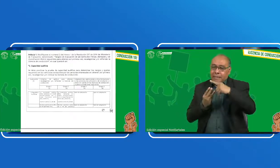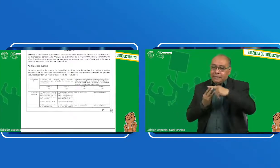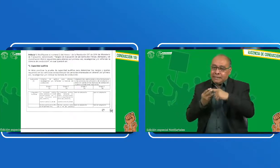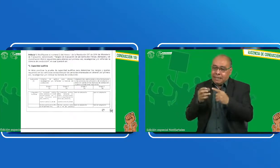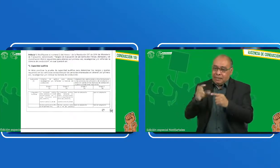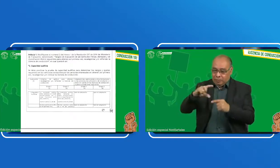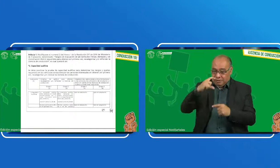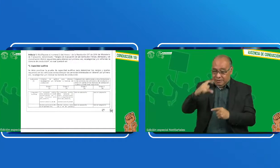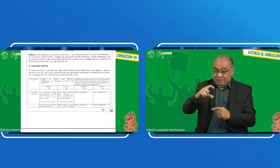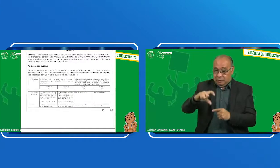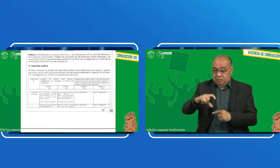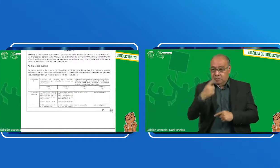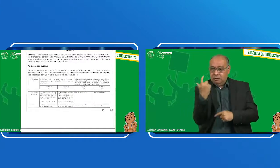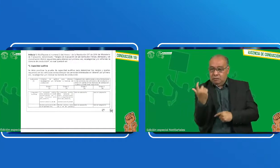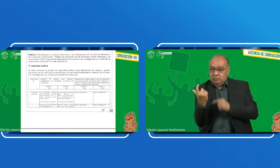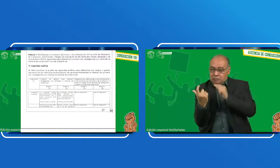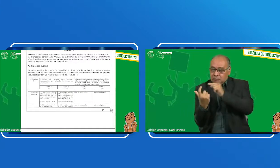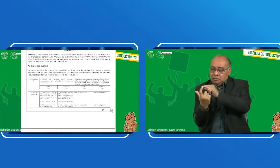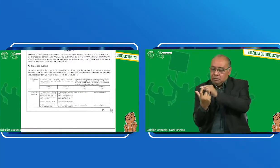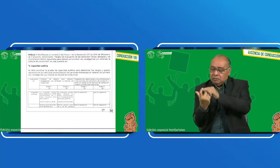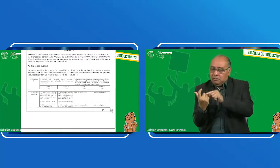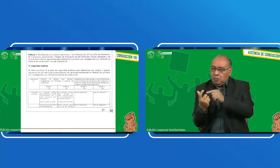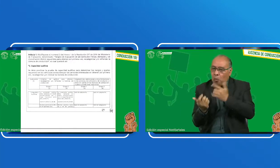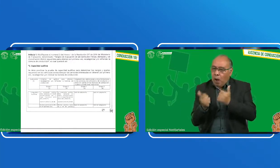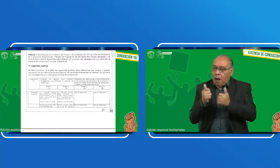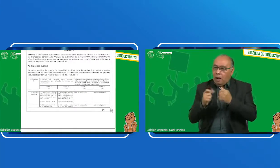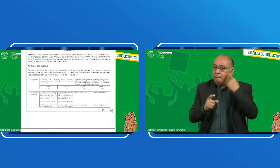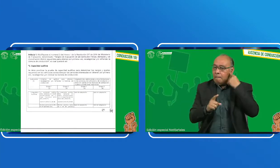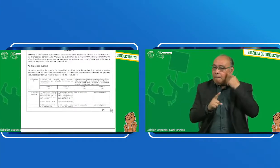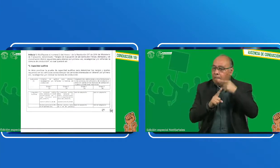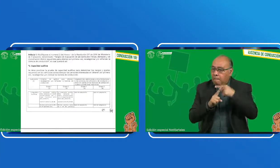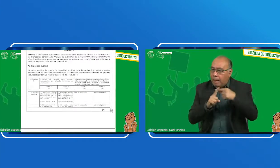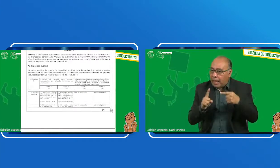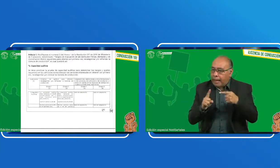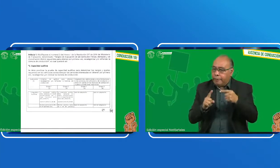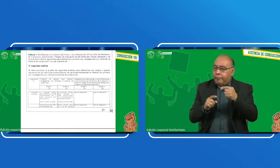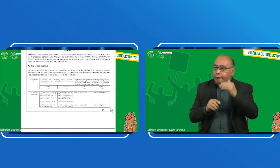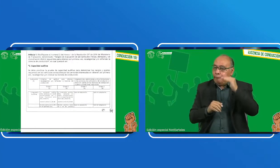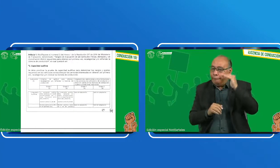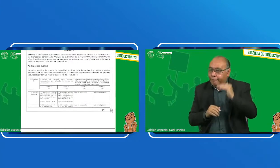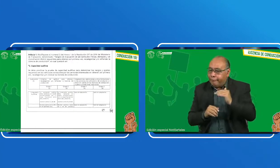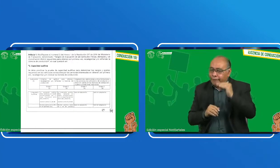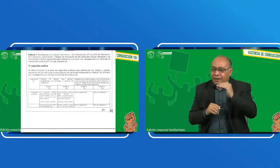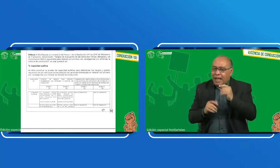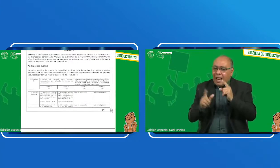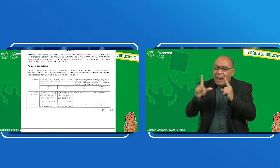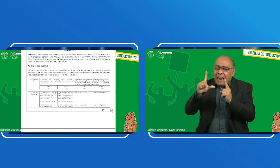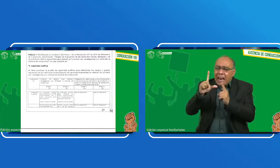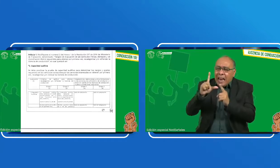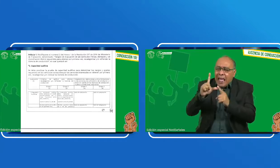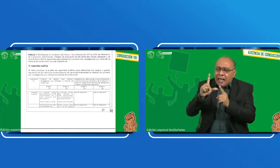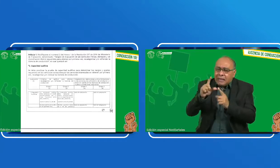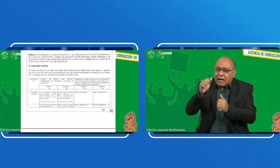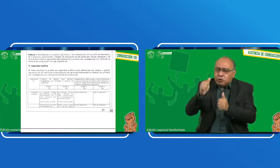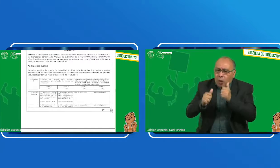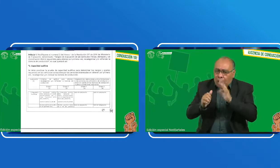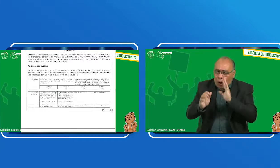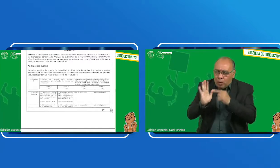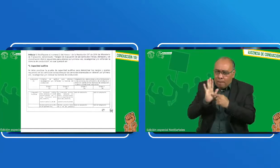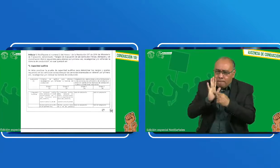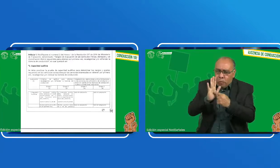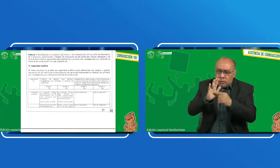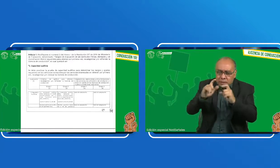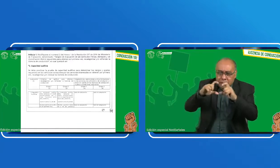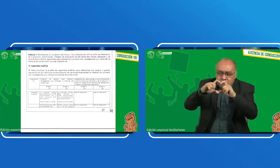pueda conducir. ¿Qué sí va a tener? Es que en la parte de atrás va a tener una anotación del nivel